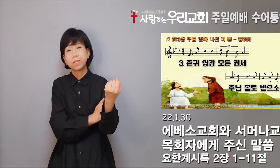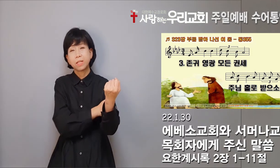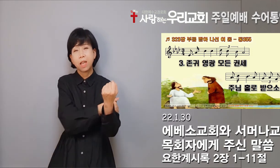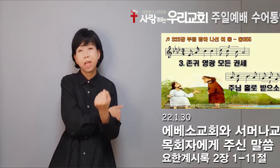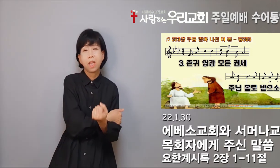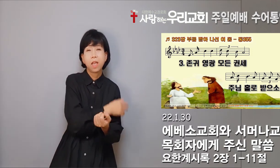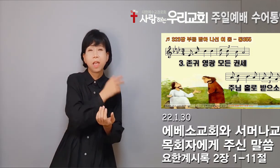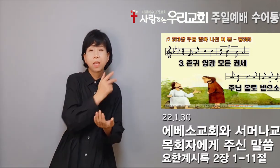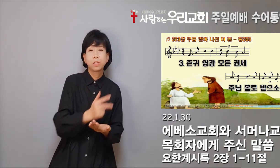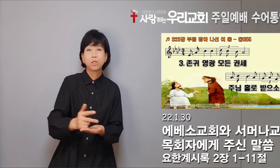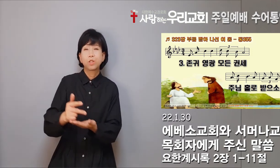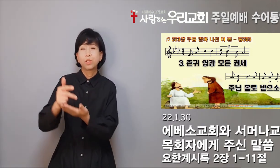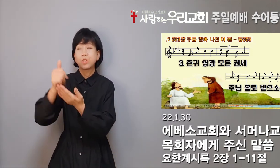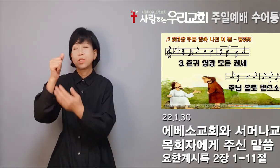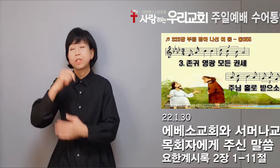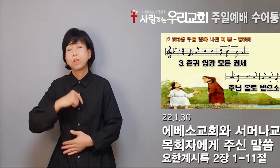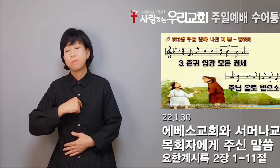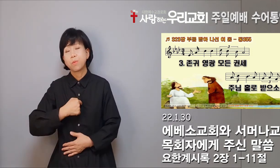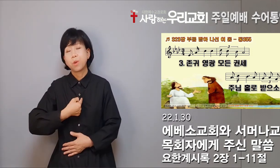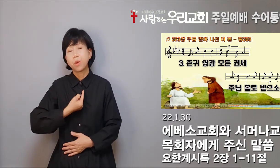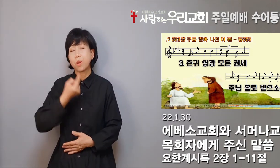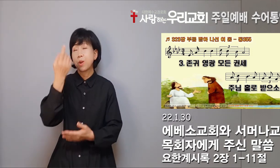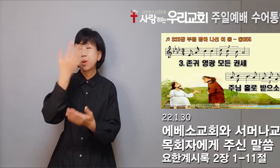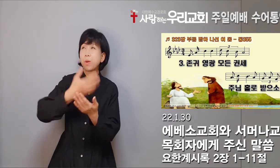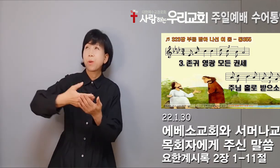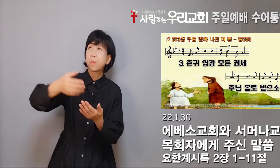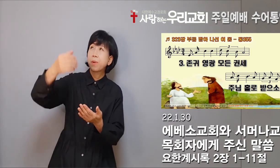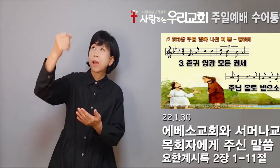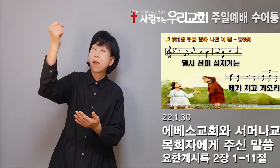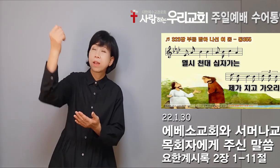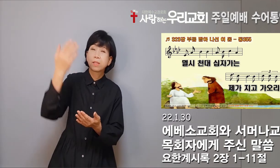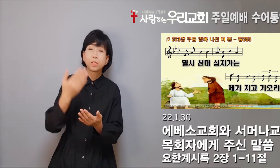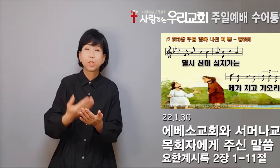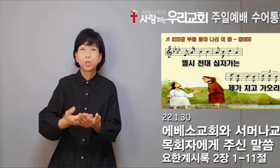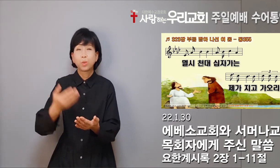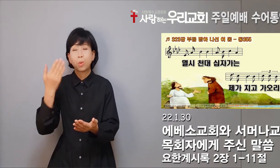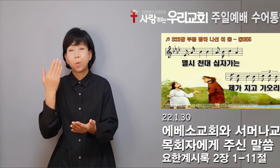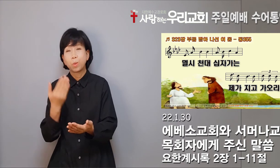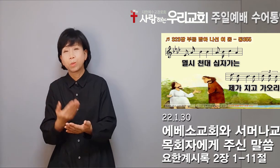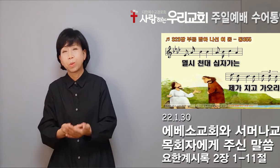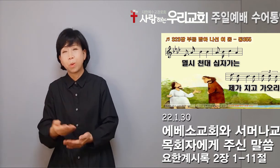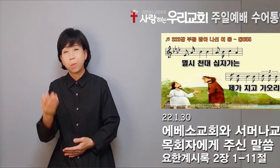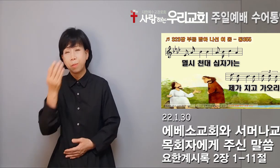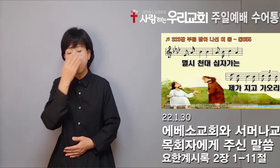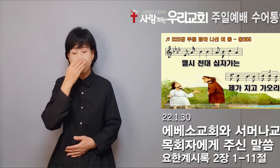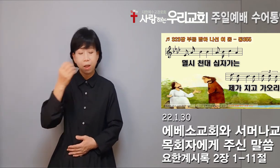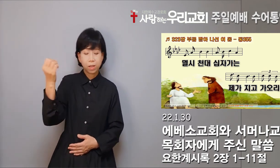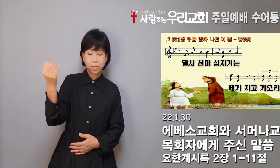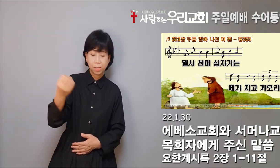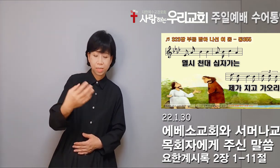권세 주님 홀로 받으소서.